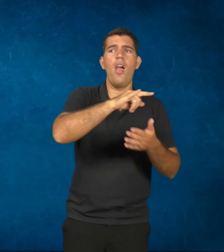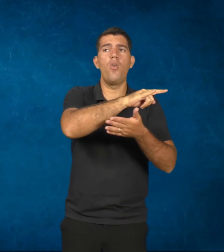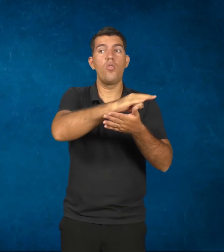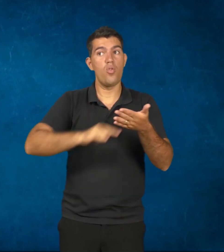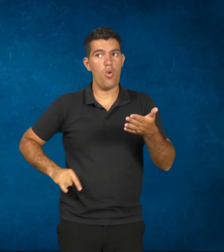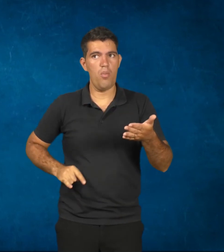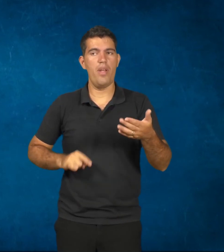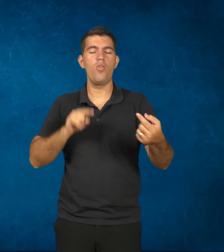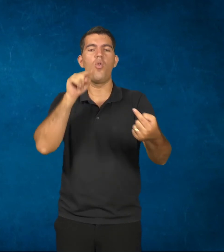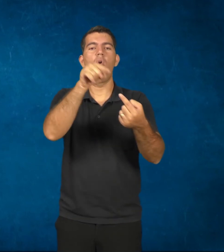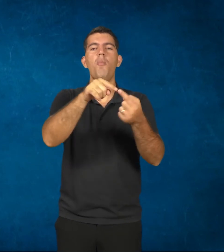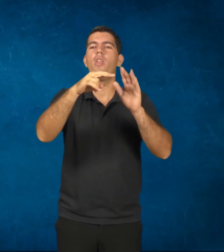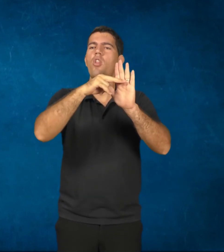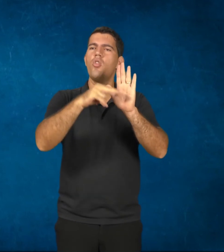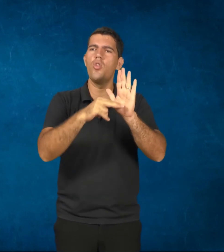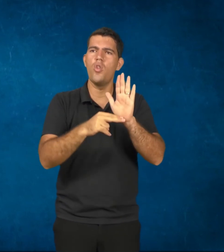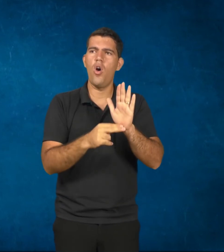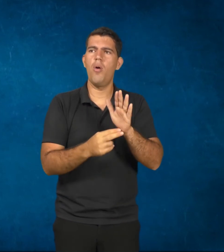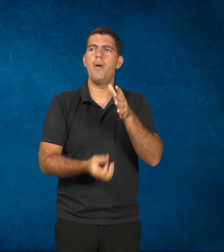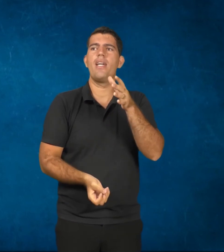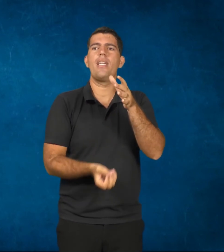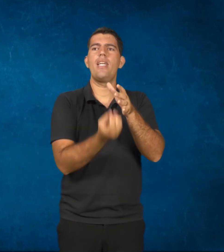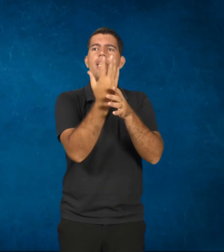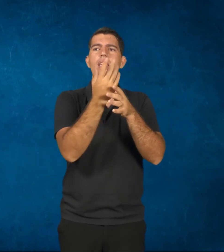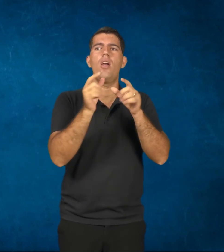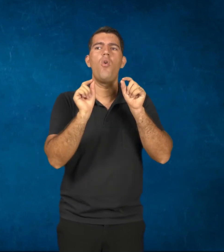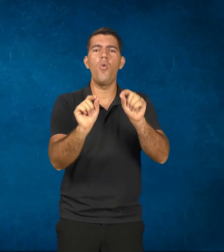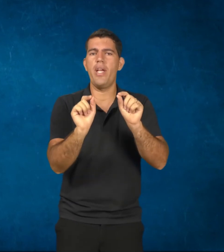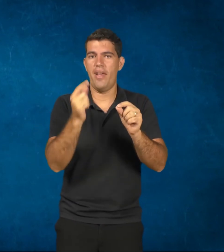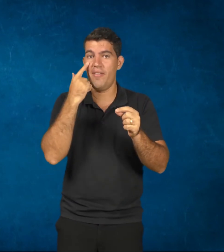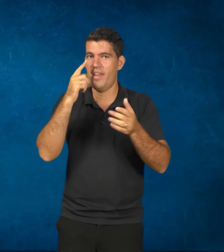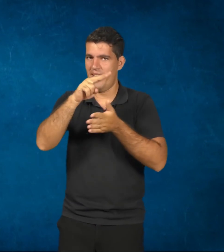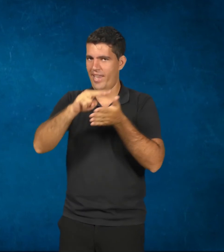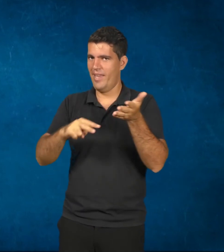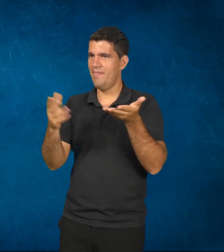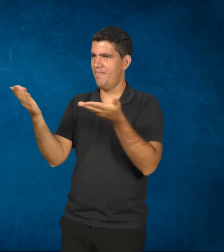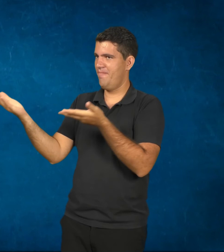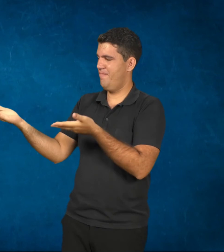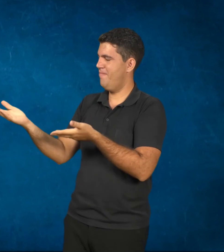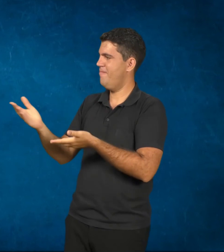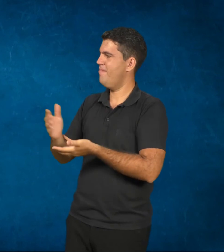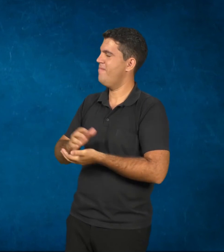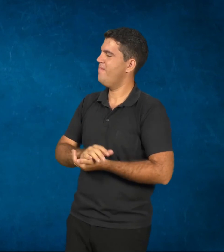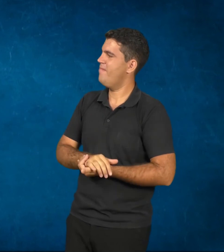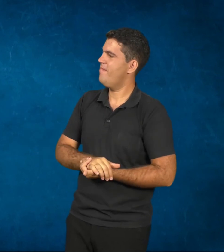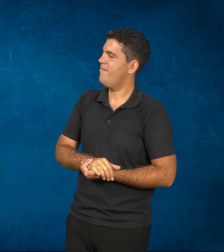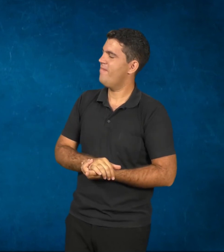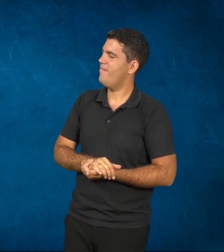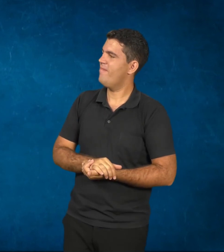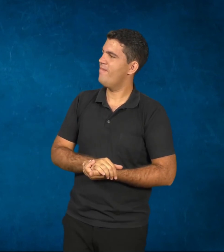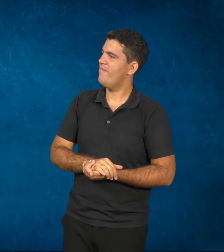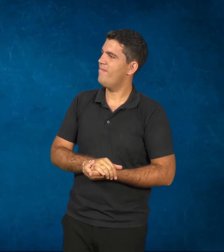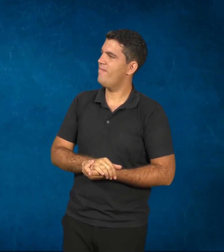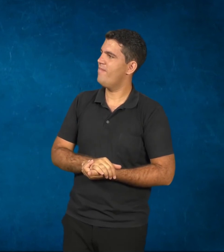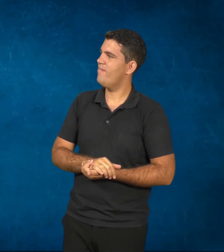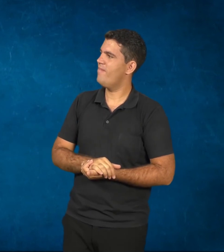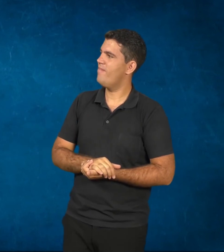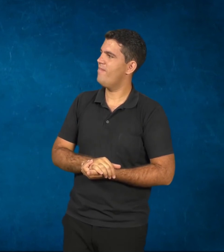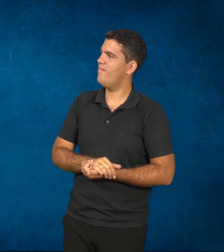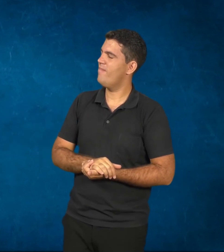caráter normativo que define o conjunto orgânico e progressivo de aprendizagens essenciais que todos os alunos